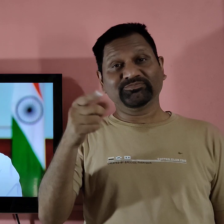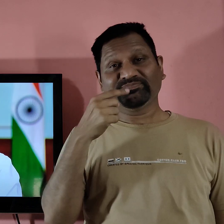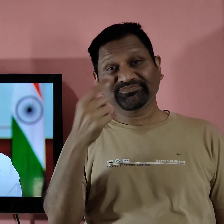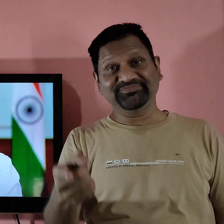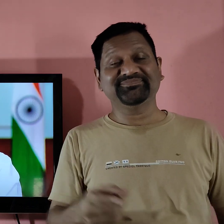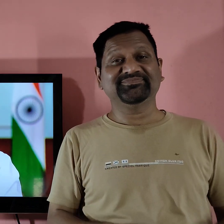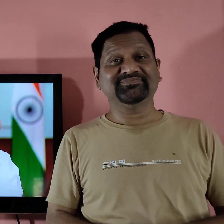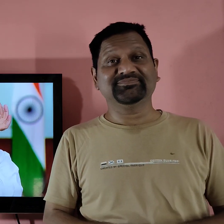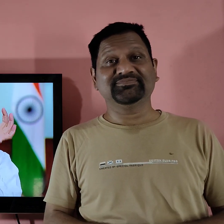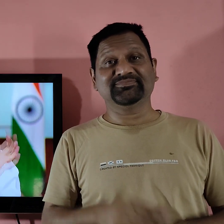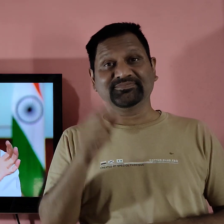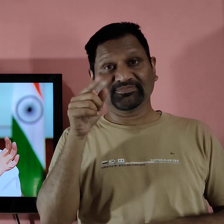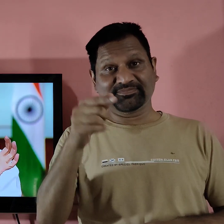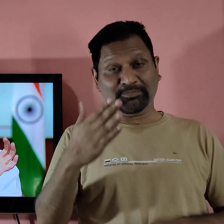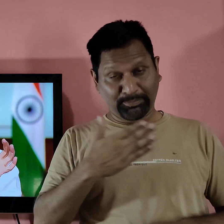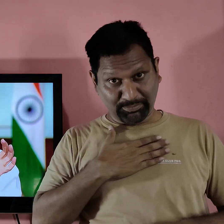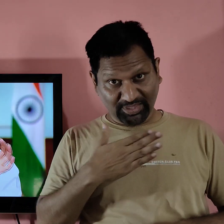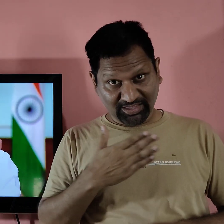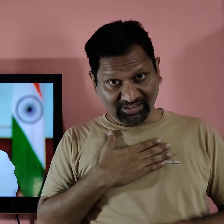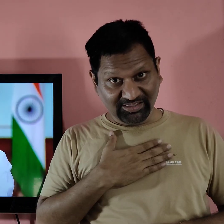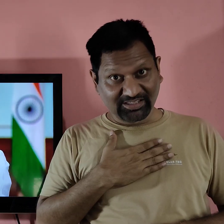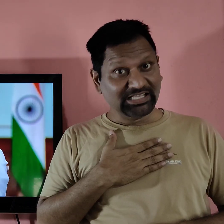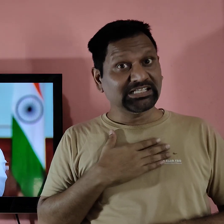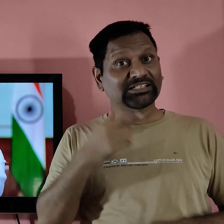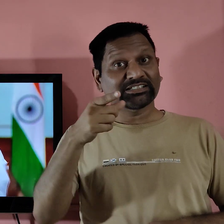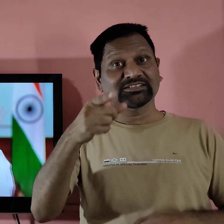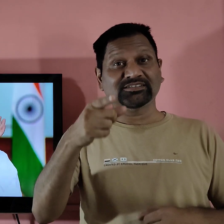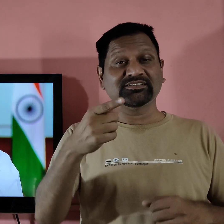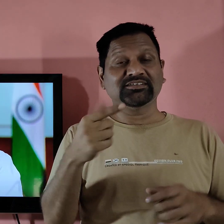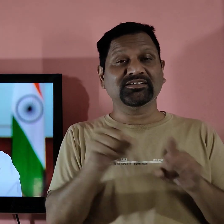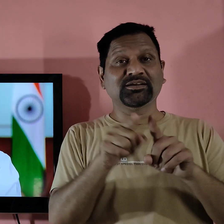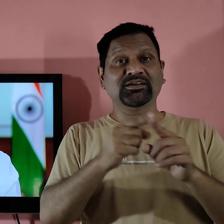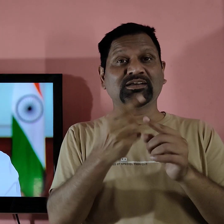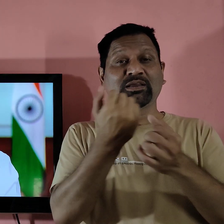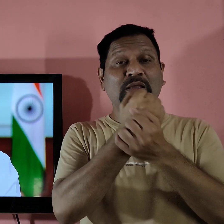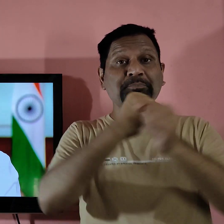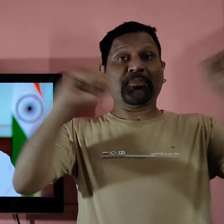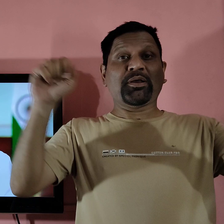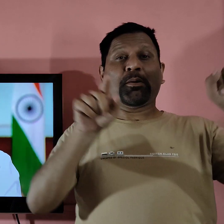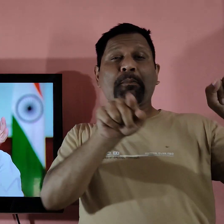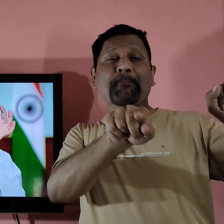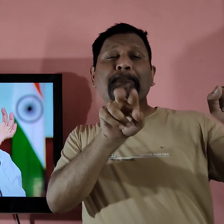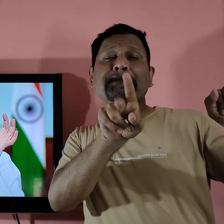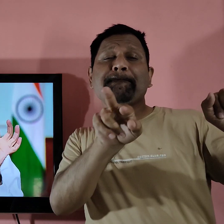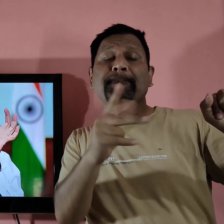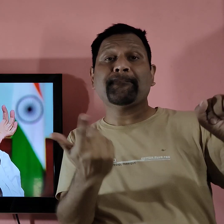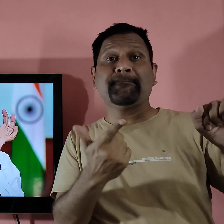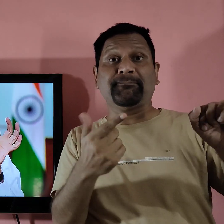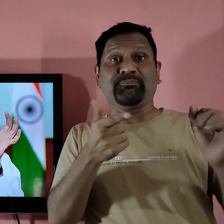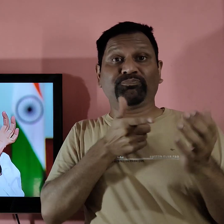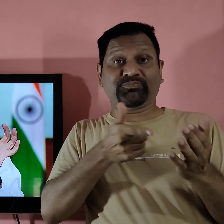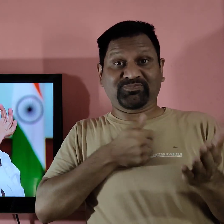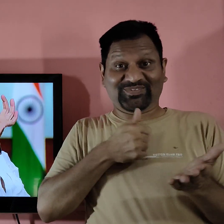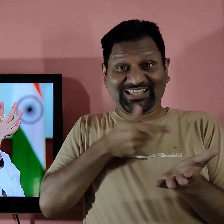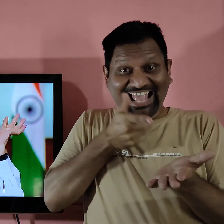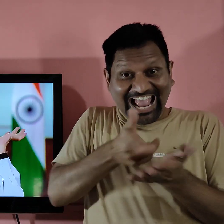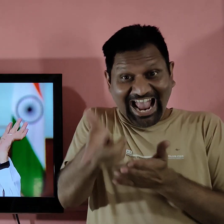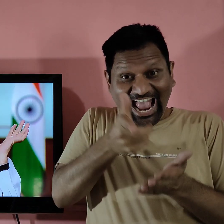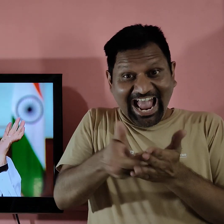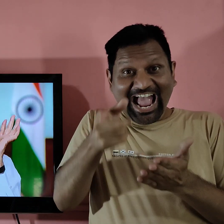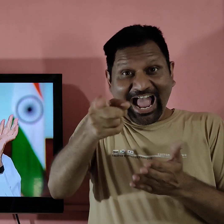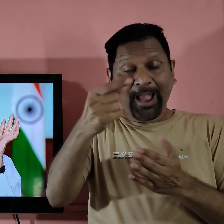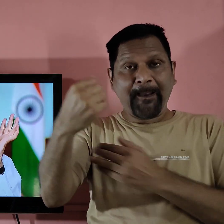थे कि मेरे स्वराज की कल्पना का आधार ग्राम स्वराज ही